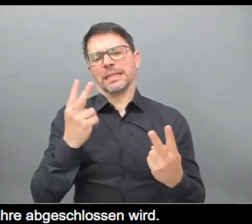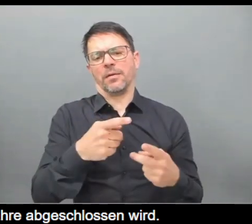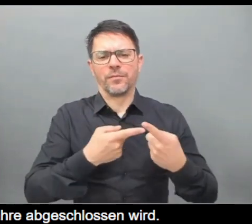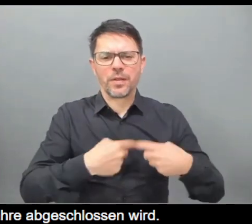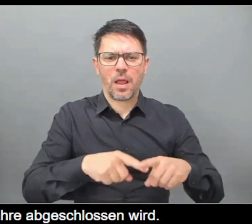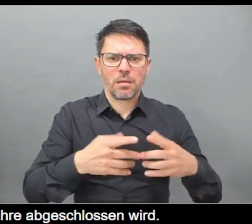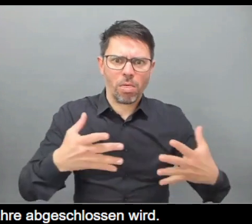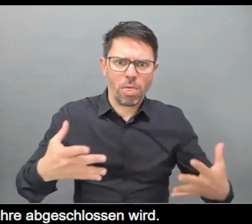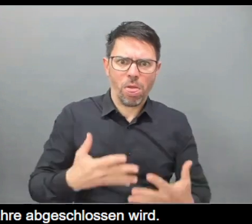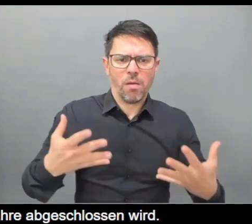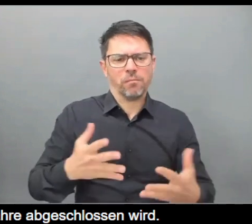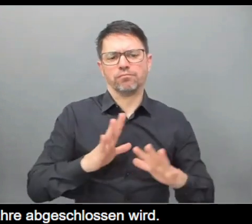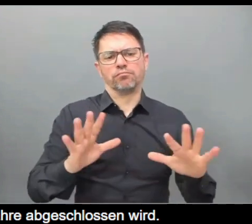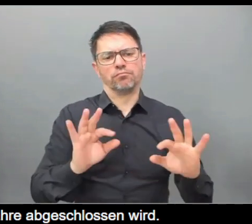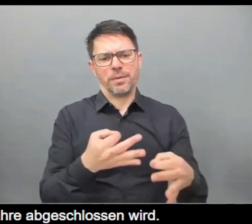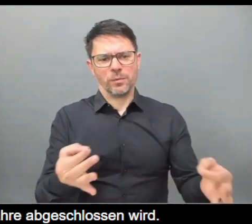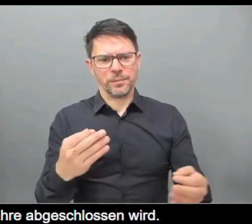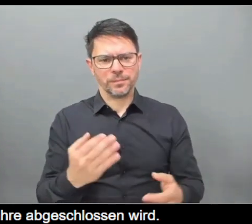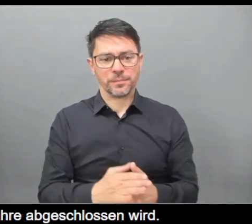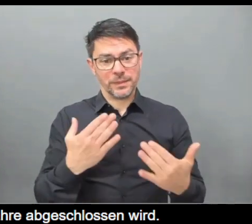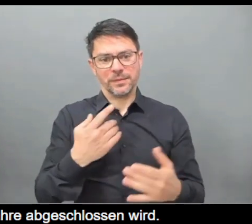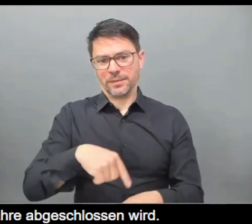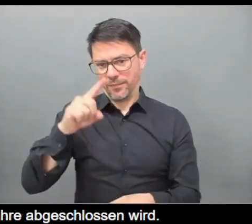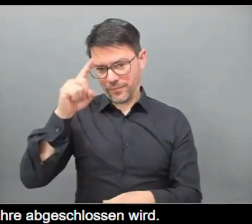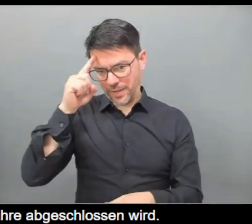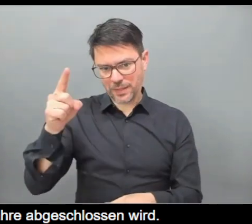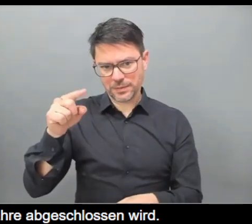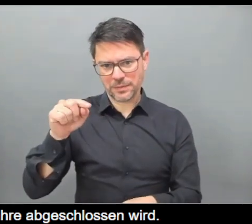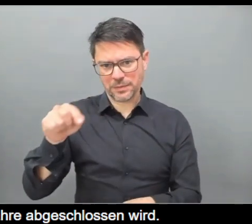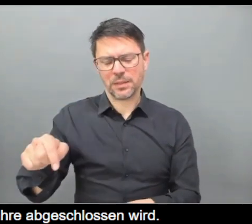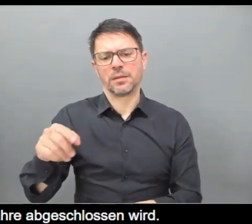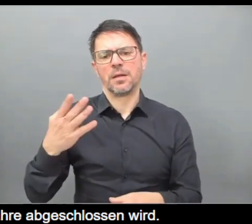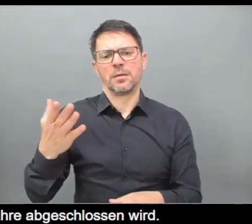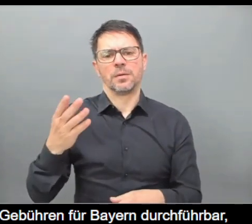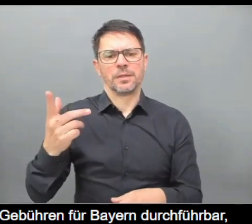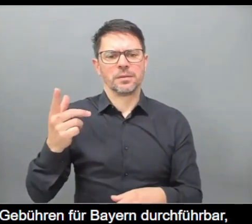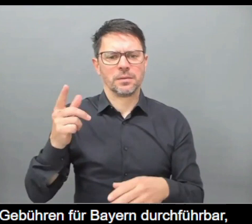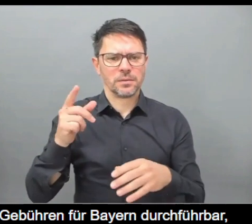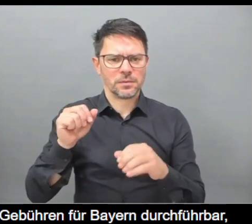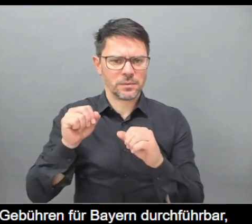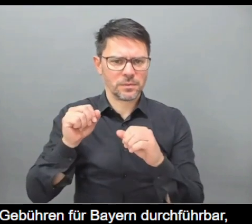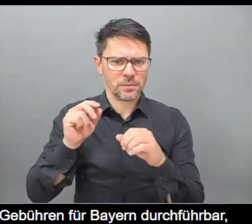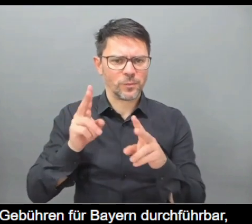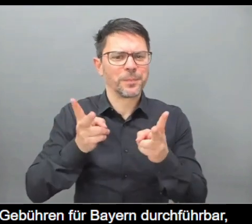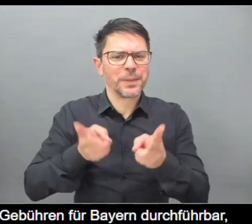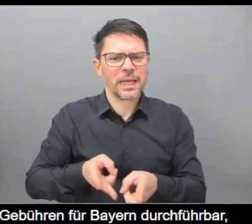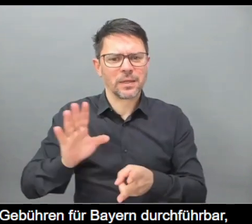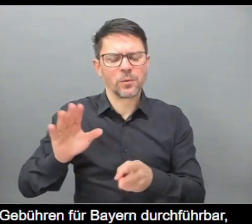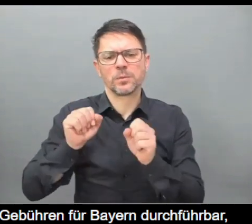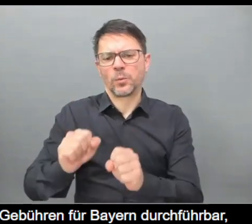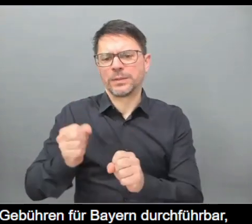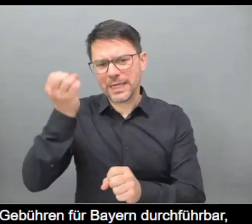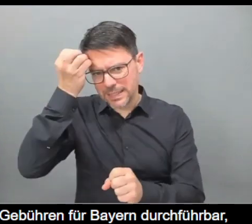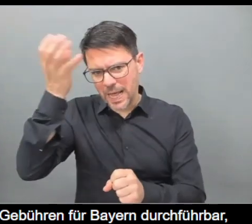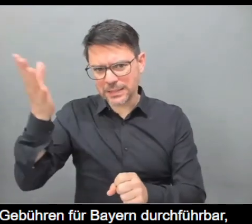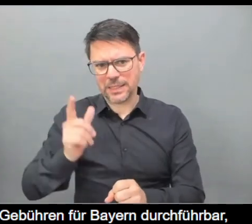damit auf den Weg gebracht werden. Der Freistaat übernimmt die Kosten in Höhe von ungefähr 1